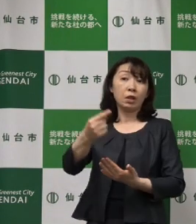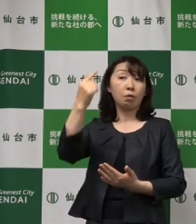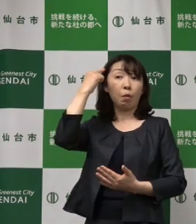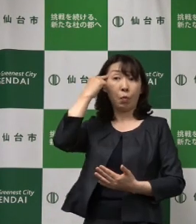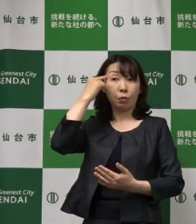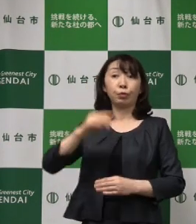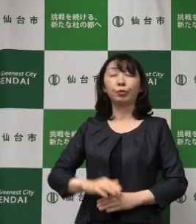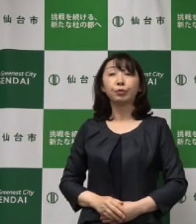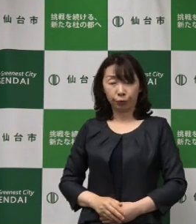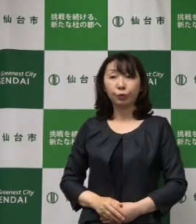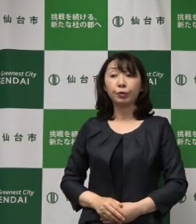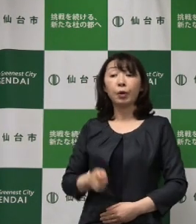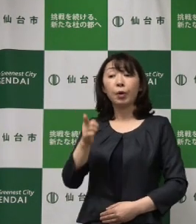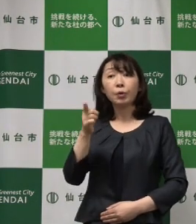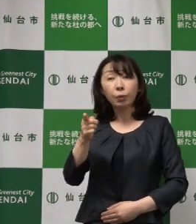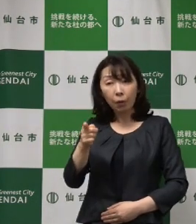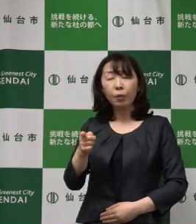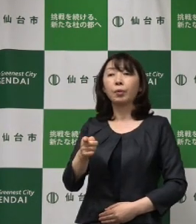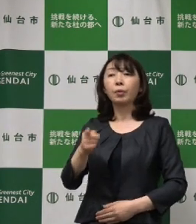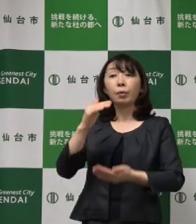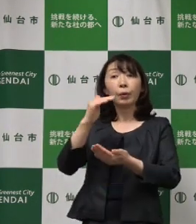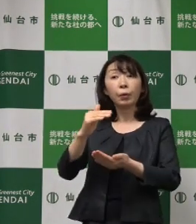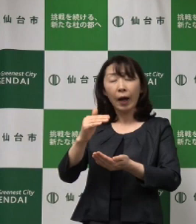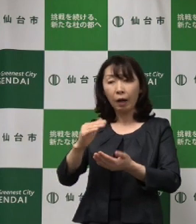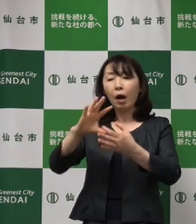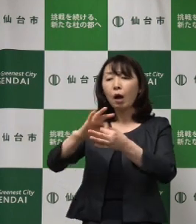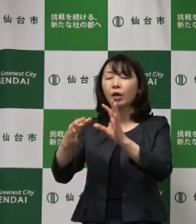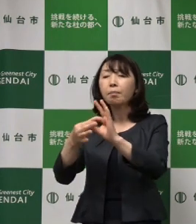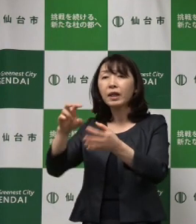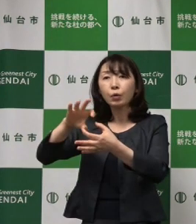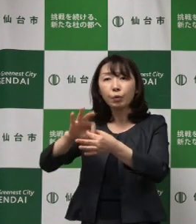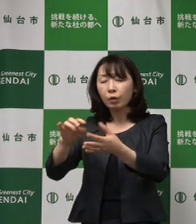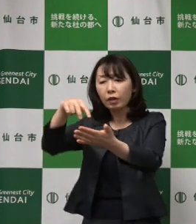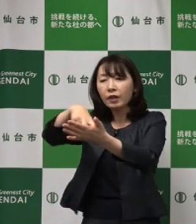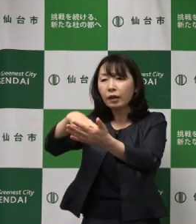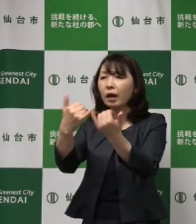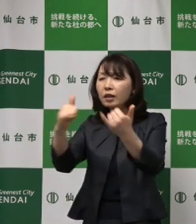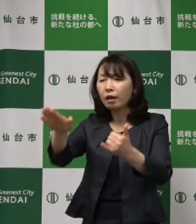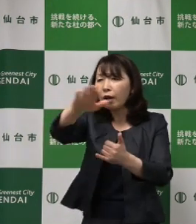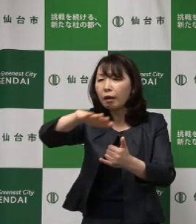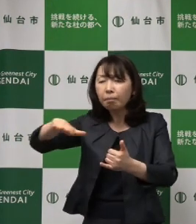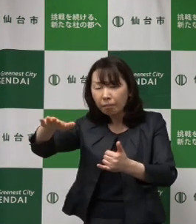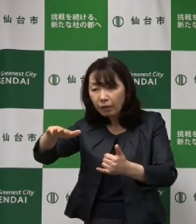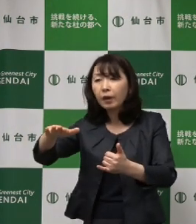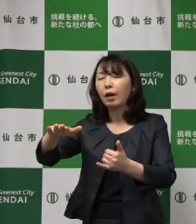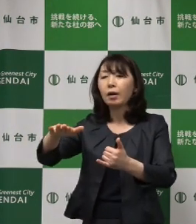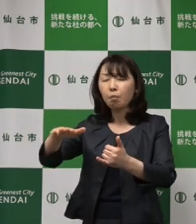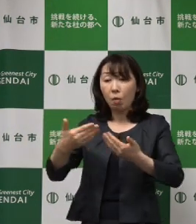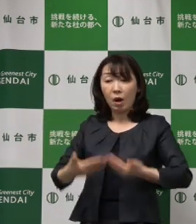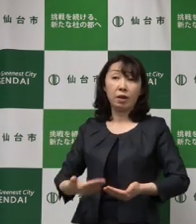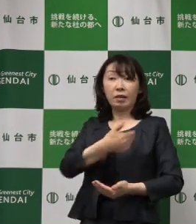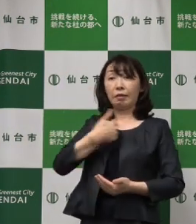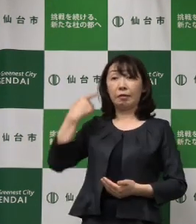ろうと思っております。それがやはりオリンピックに参加される方々にとっても敬意を示すことになるんじゃないかと思います。